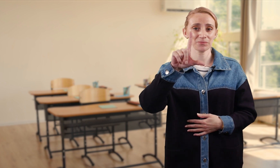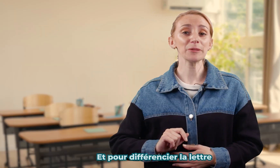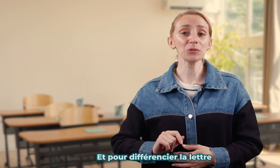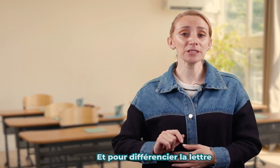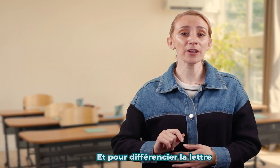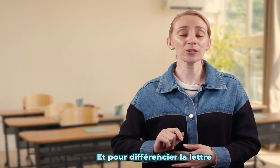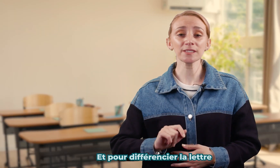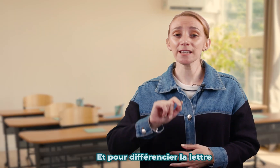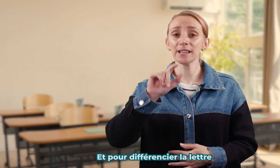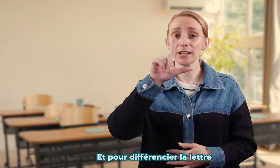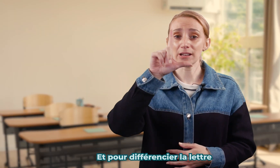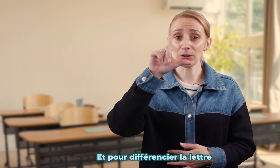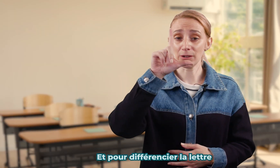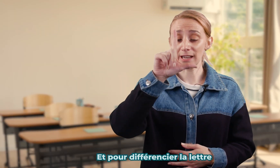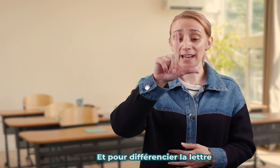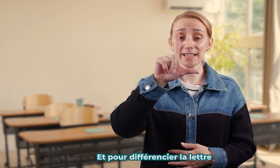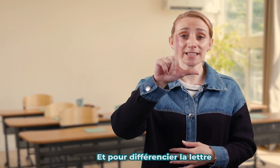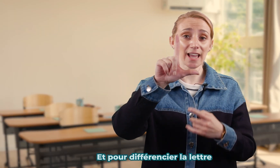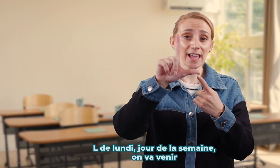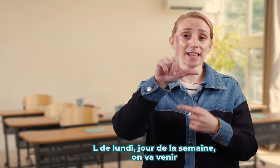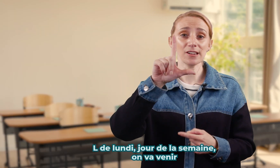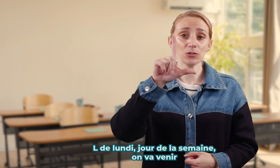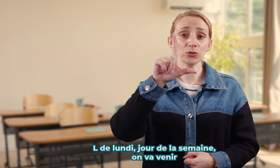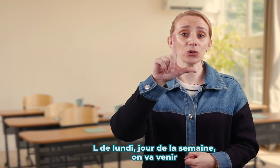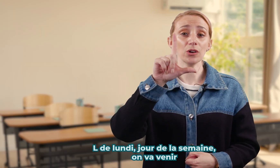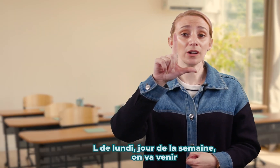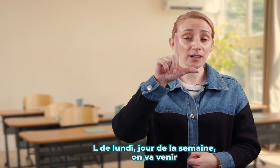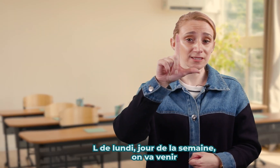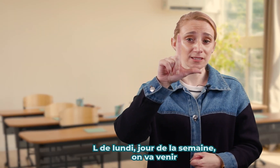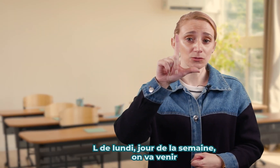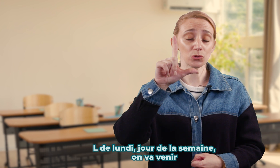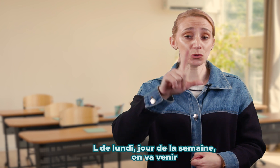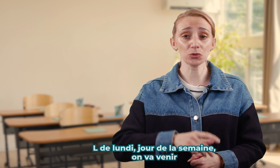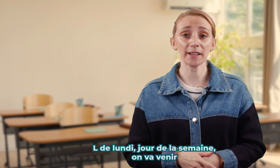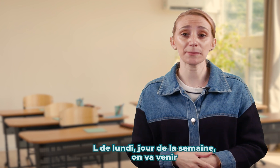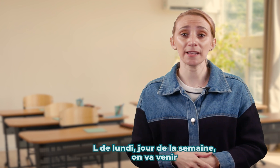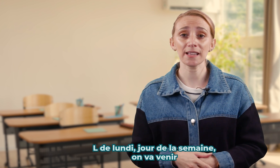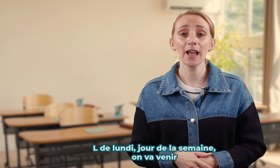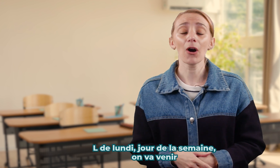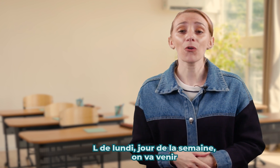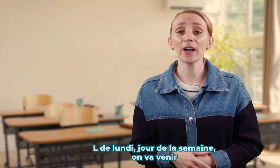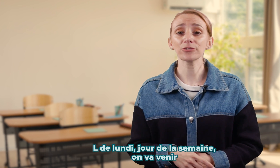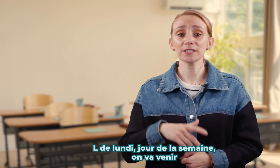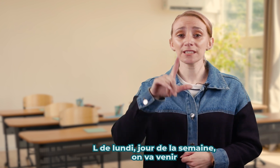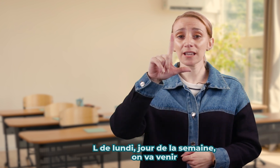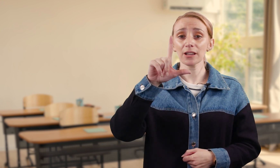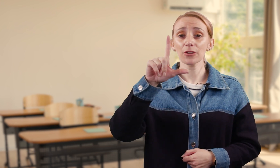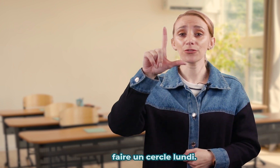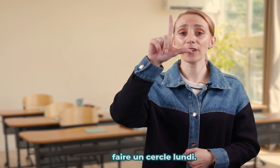Et pour différencier la lettre L de lundi, jour de la semaine, on va venir